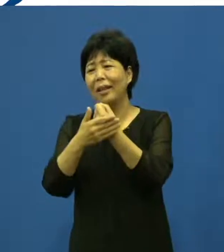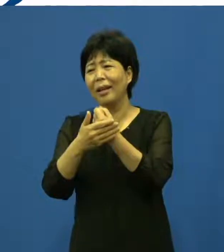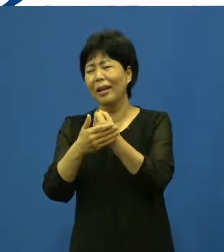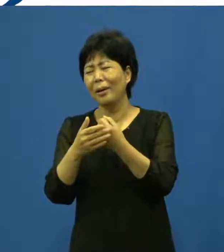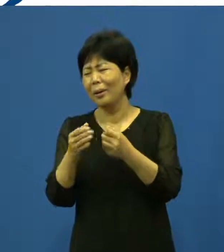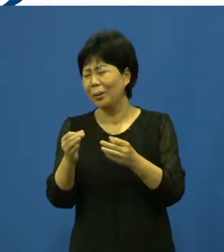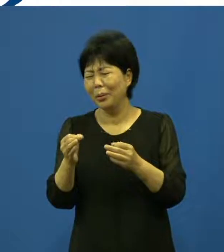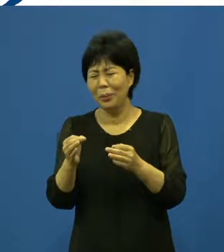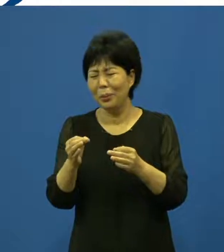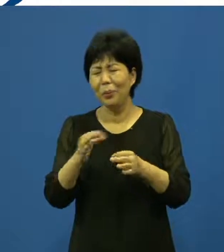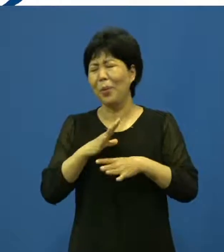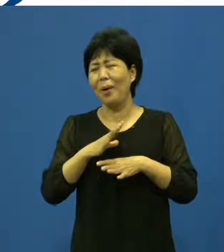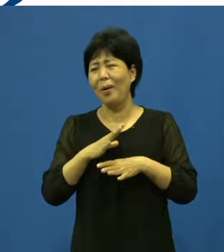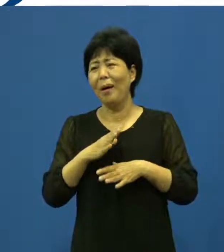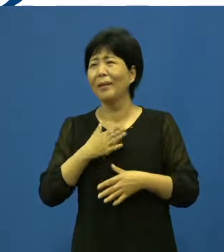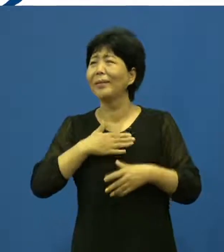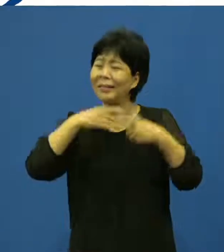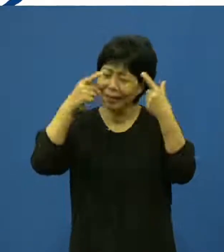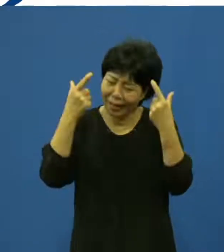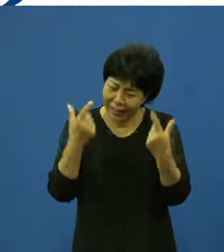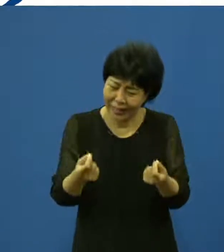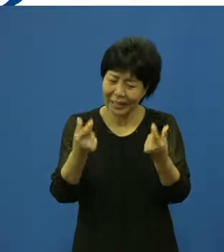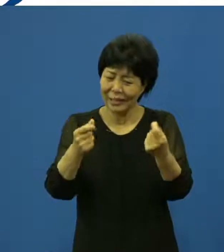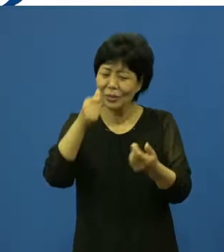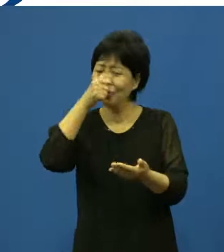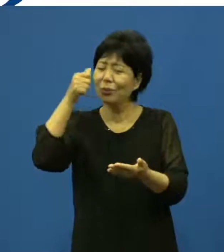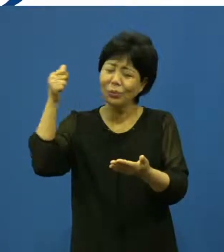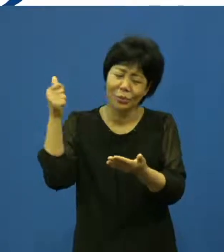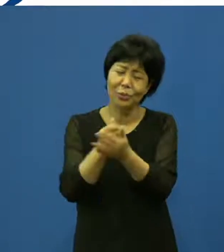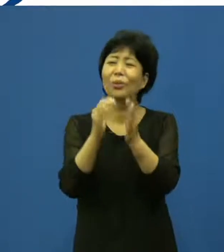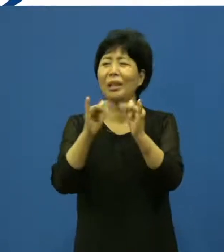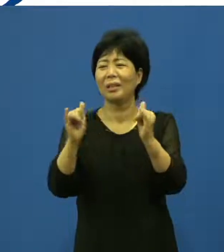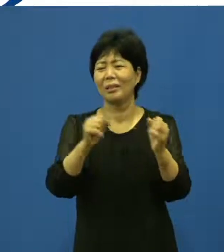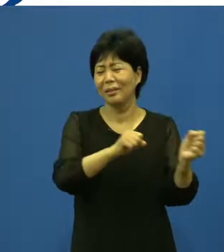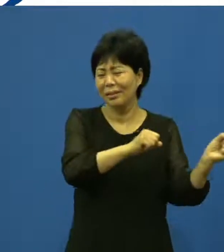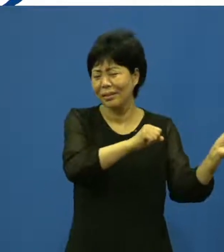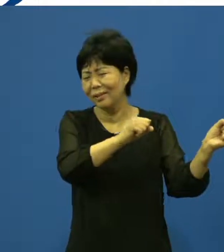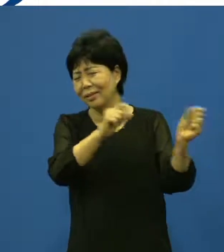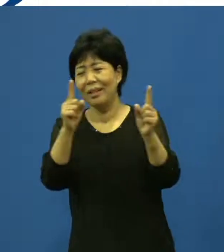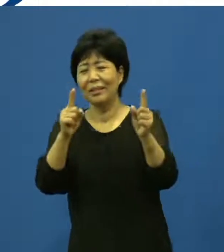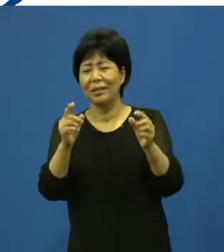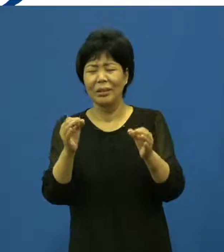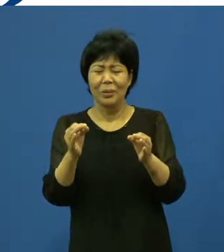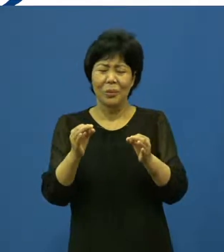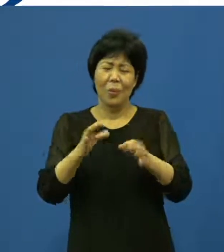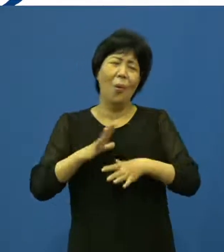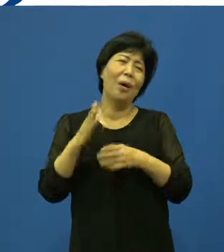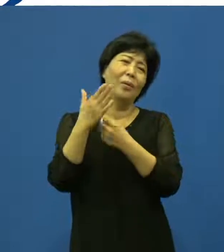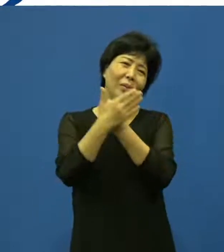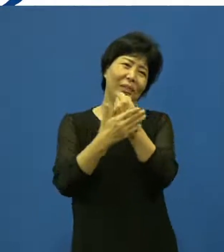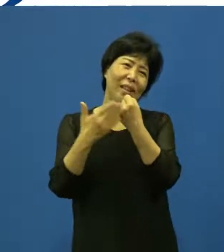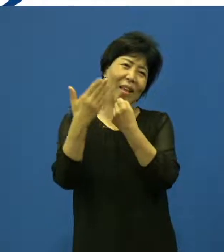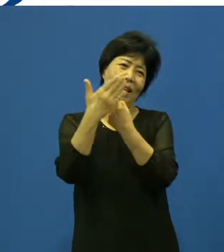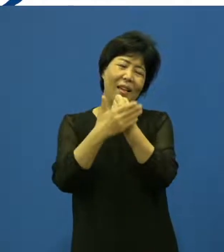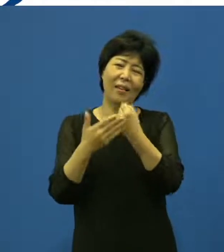Grace. 어찌하여 나 같은 인간에게, 죄인에게 이 놀라운 은혜를 부어주셨는지.